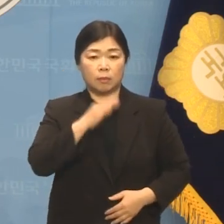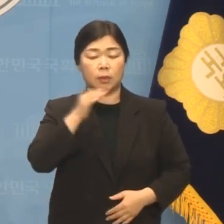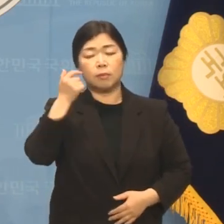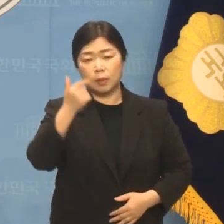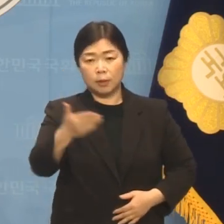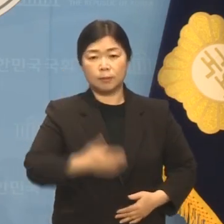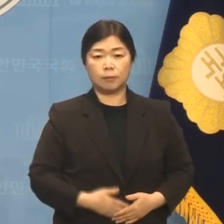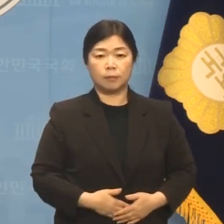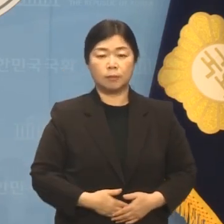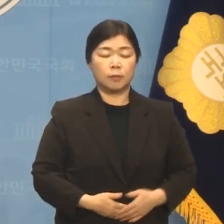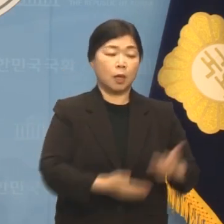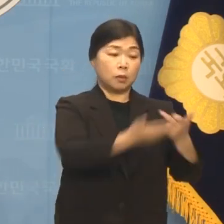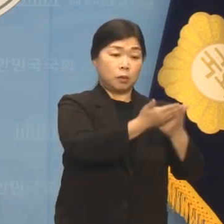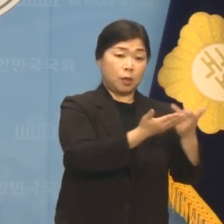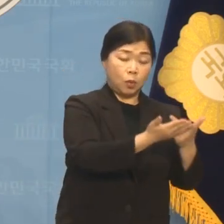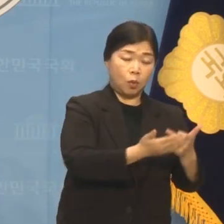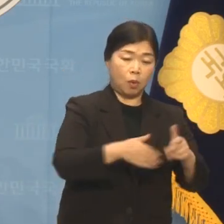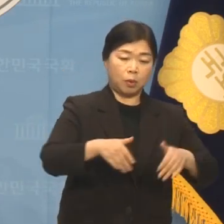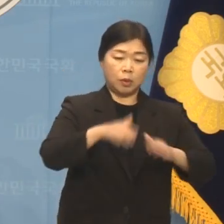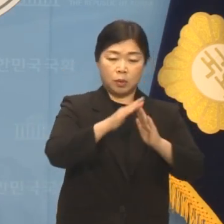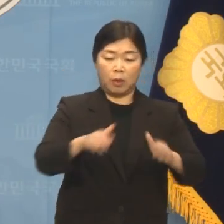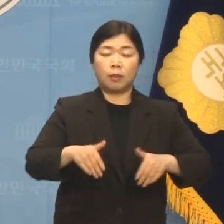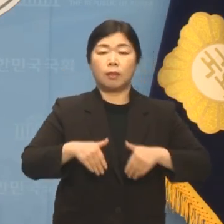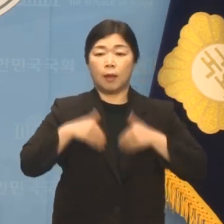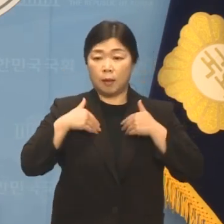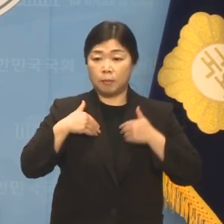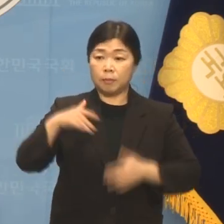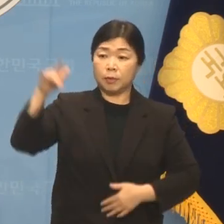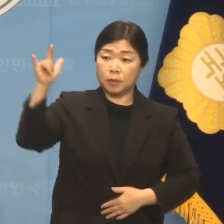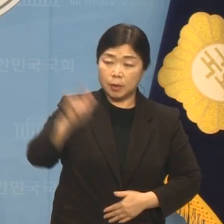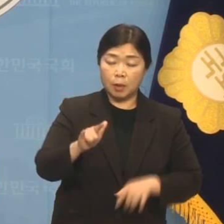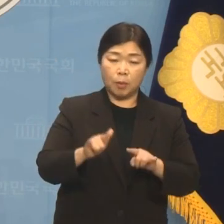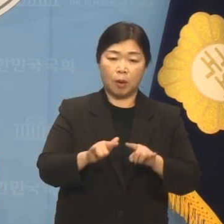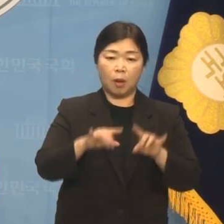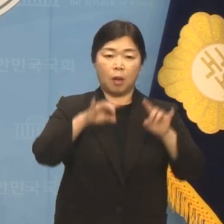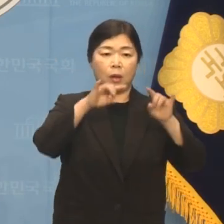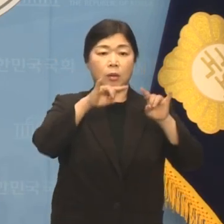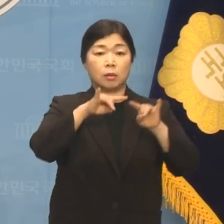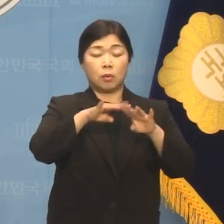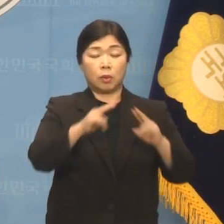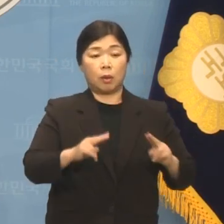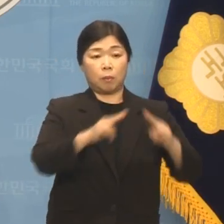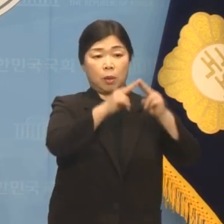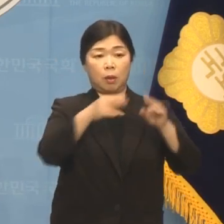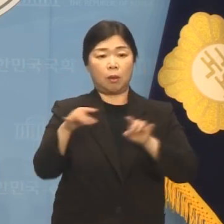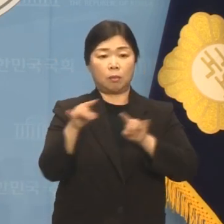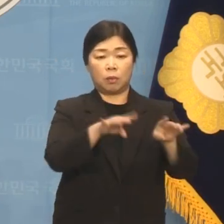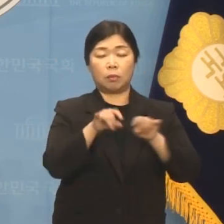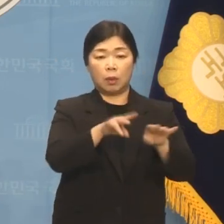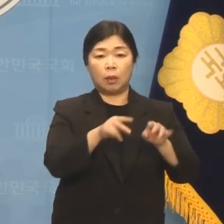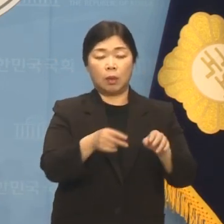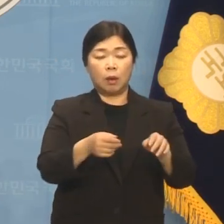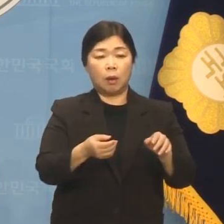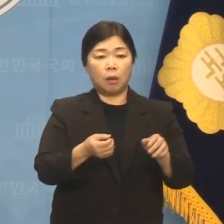제주도와 전남 지역 태양광은 송전망이 없어서 아리백 전기를 그대로 버립니다.